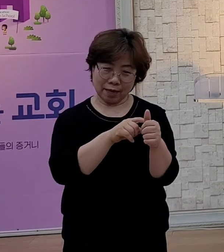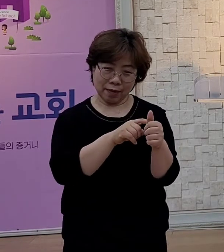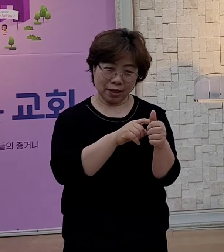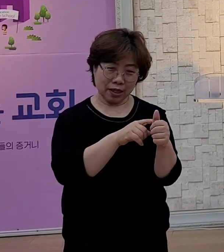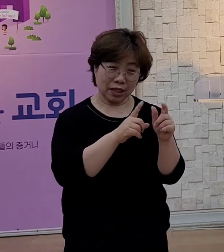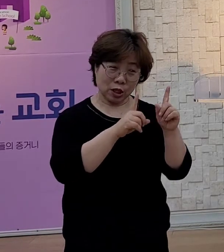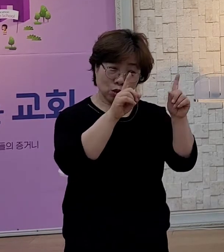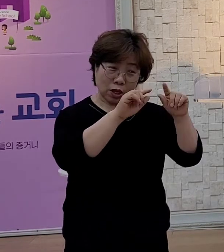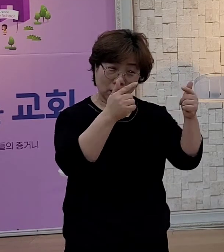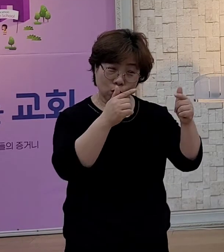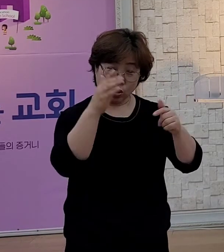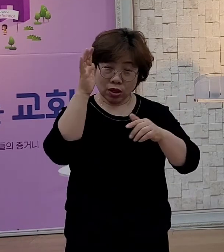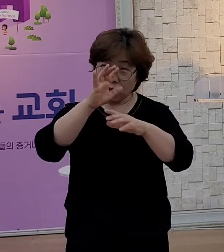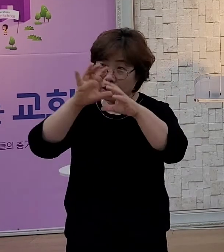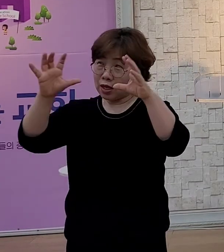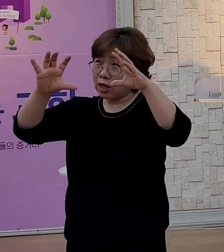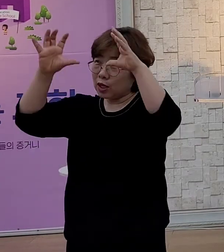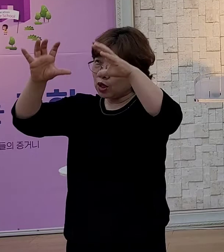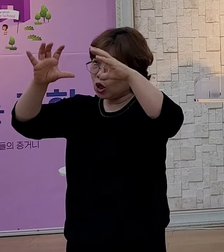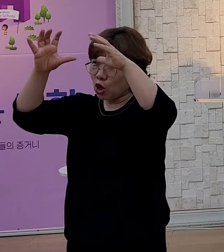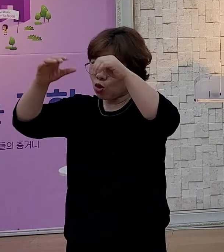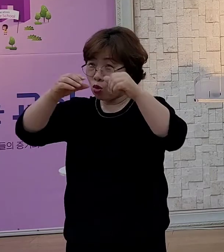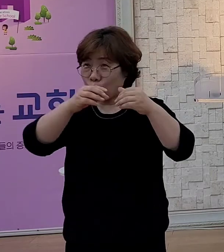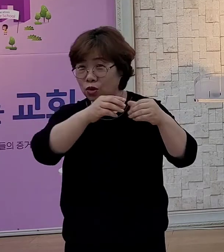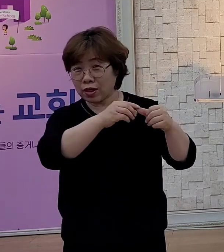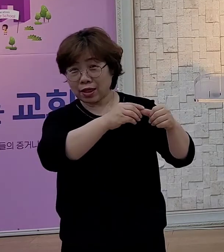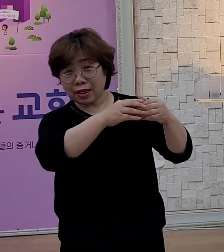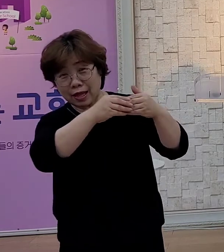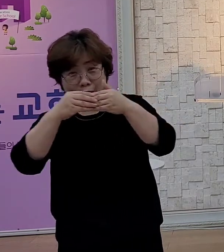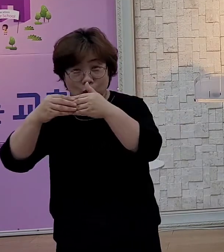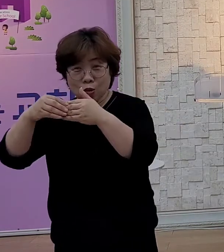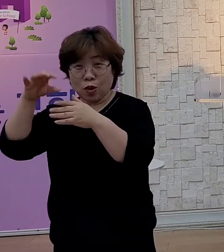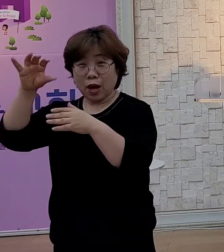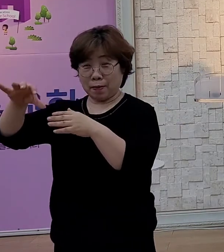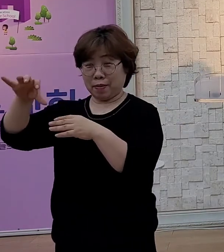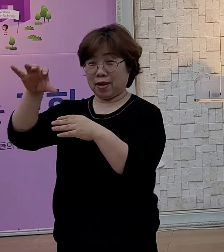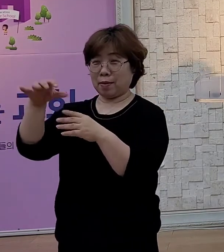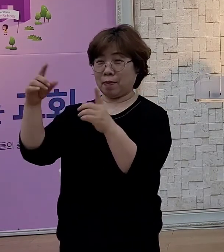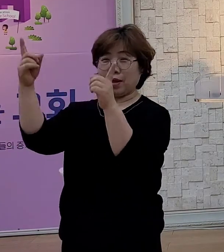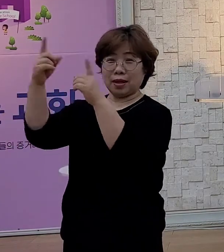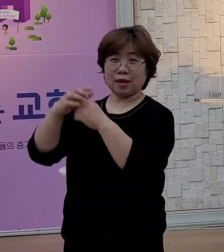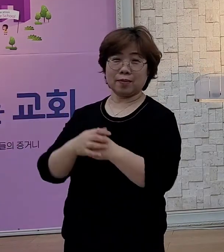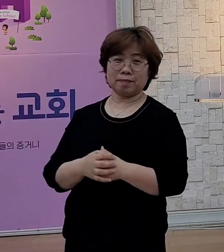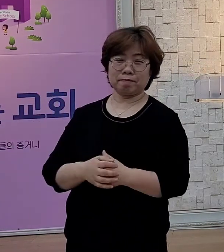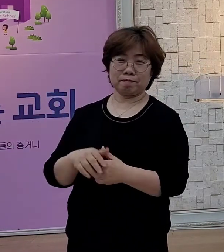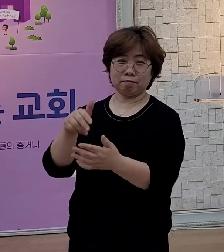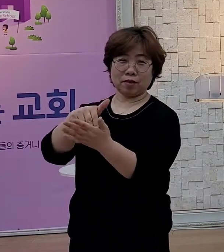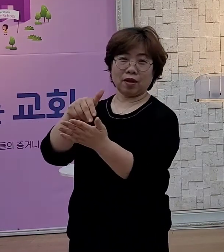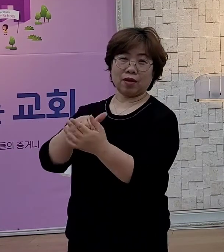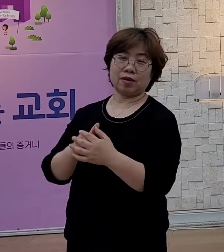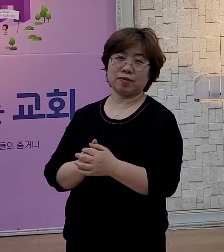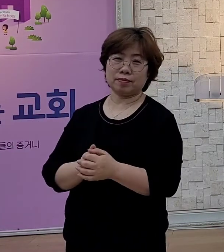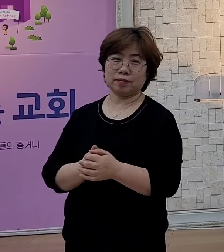요한 웨슬레를 데리고 천국으로 이제 이동합니다. 지옥에 그 다 보여주고 이제 천국을 갔습니다.